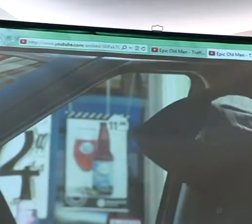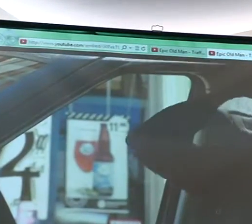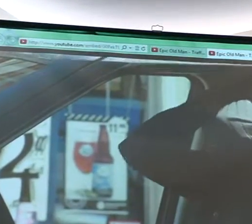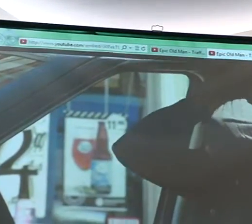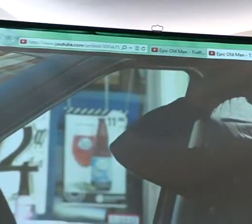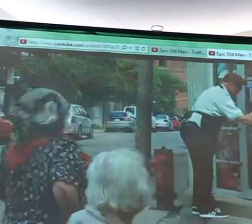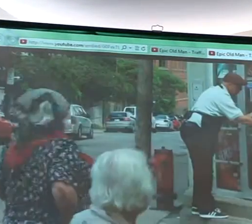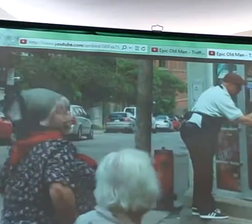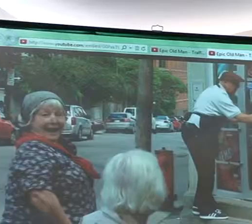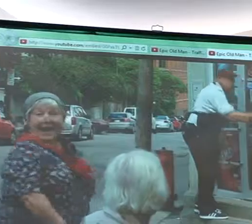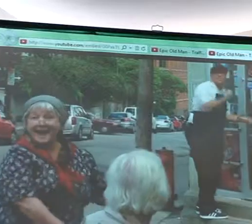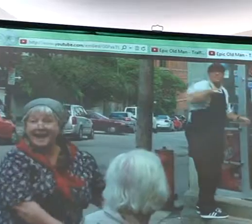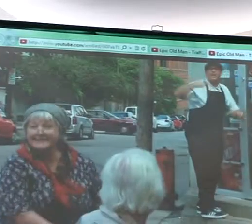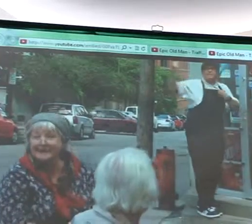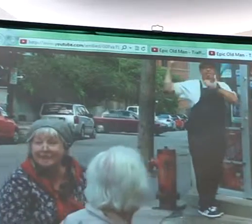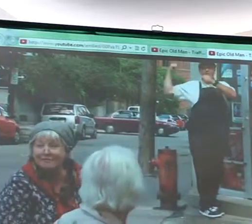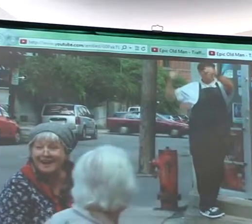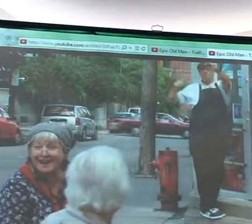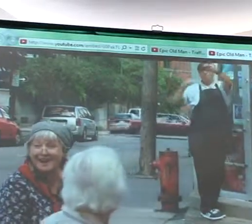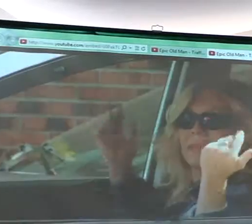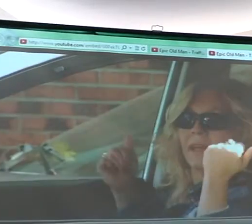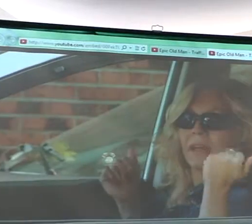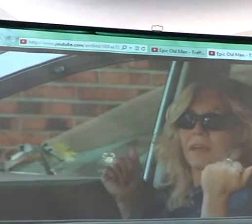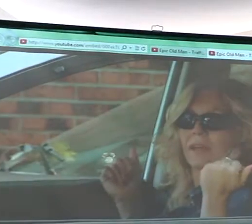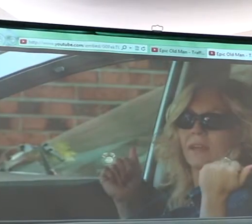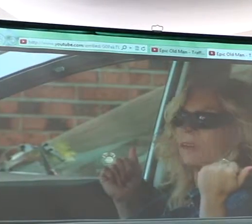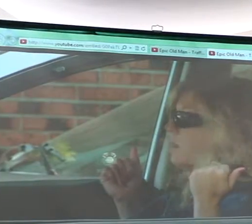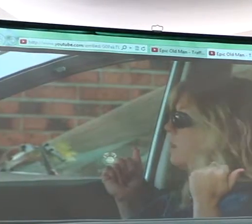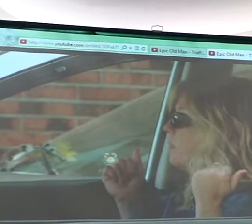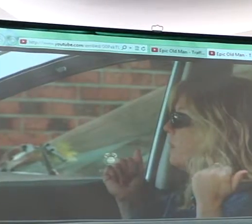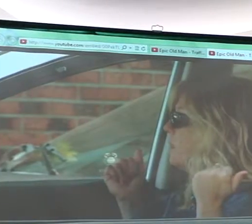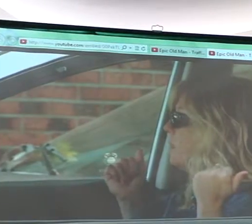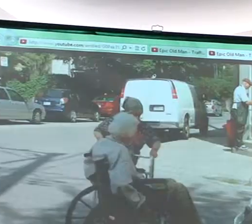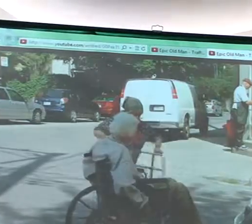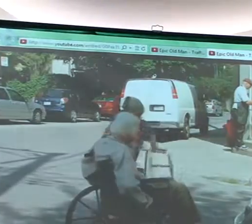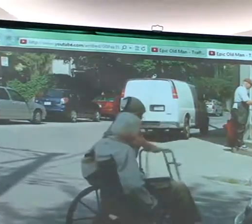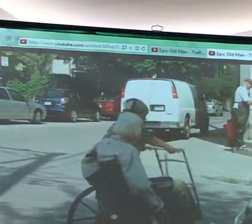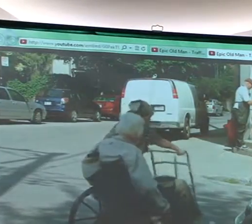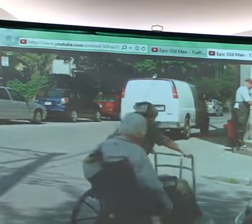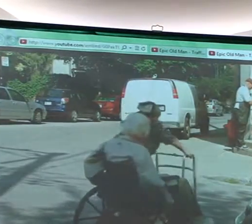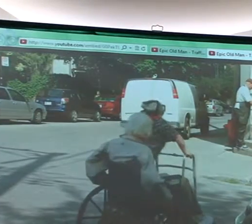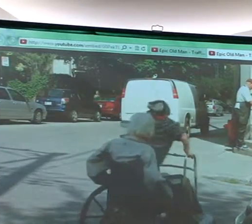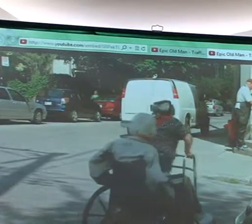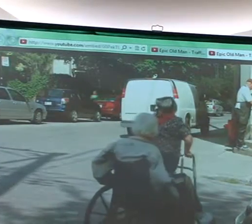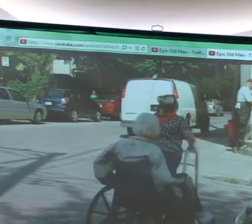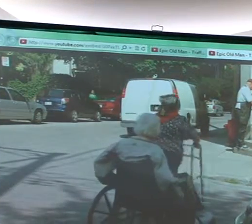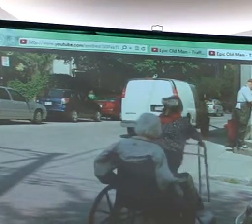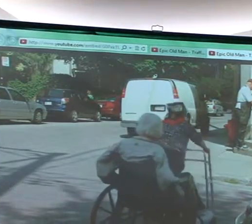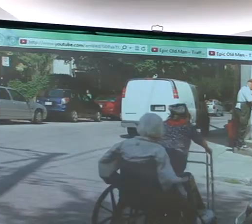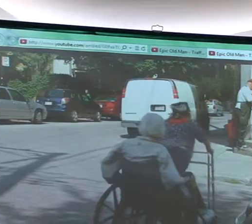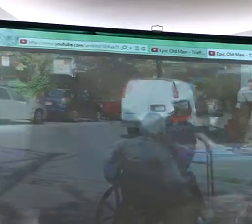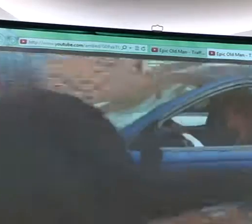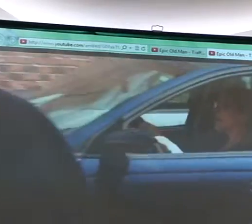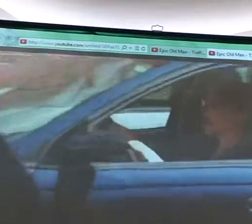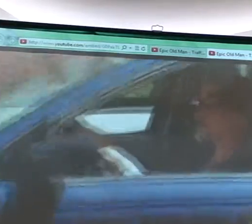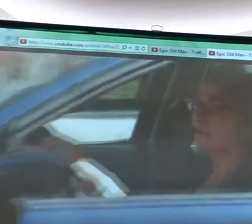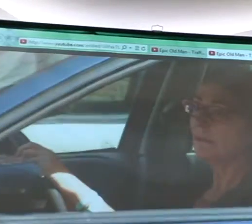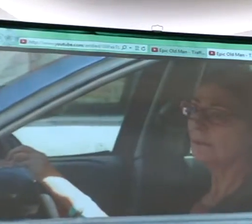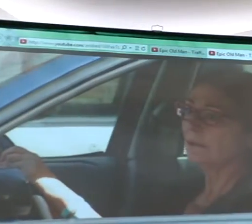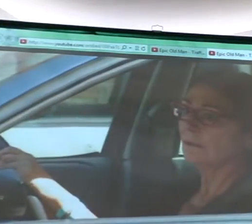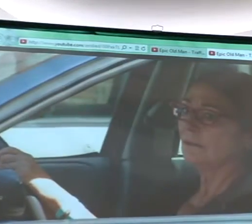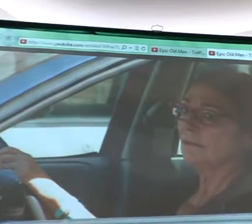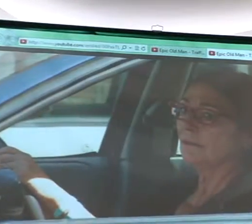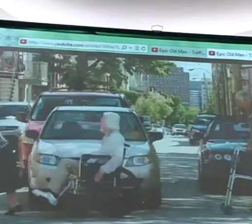vir. Aí eles começam, ficam felizes, né? Fazem a volta e começam outra vez a atravessar a mesma